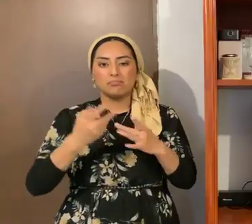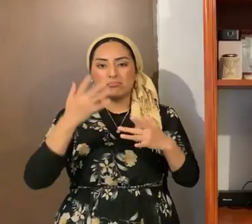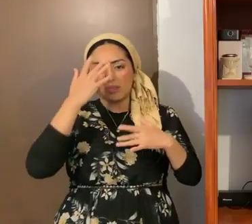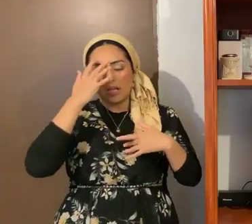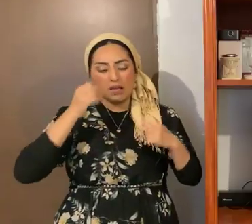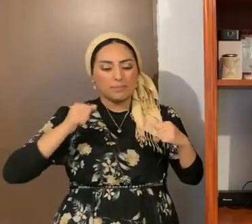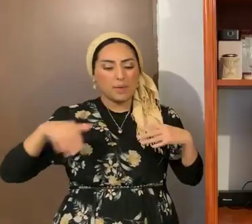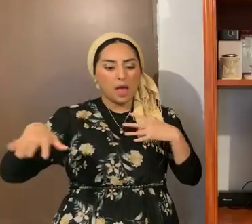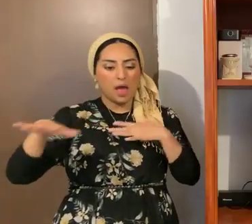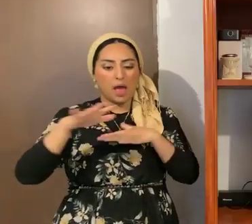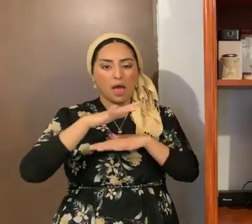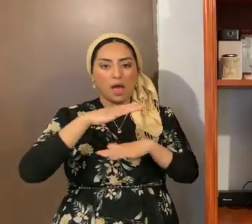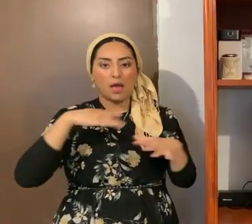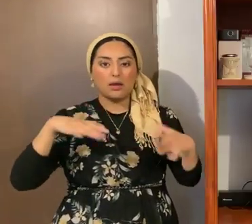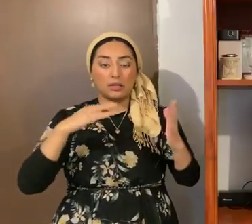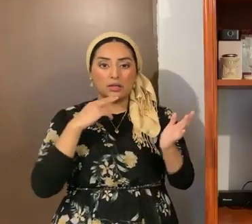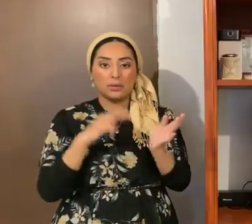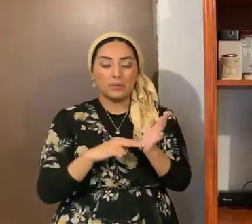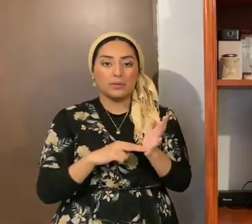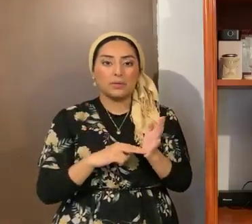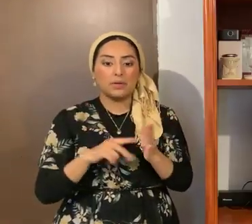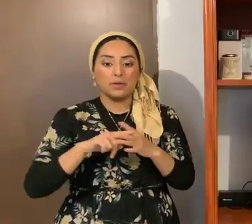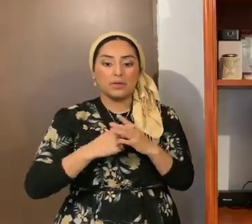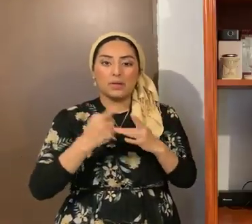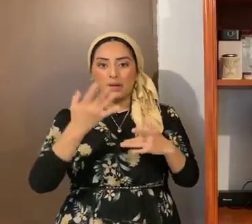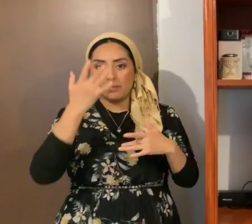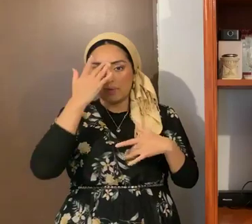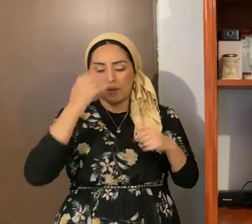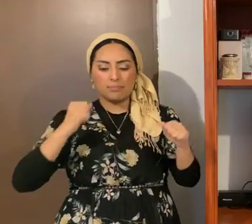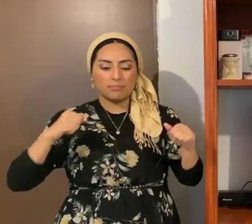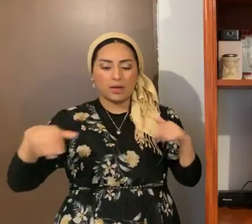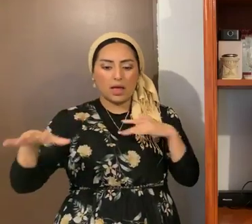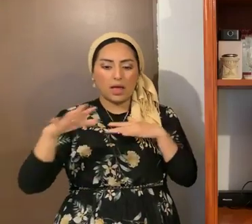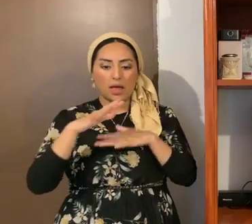ya lo vimos, ahora anótalo, empieza la plaga